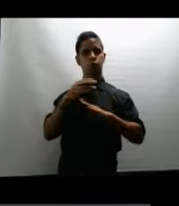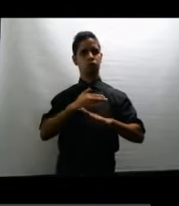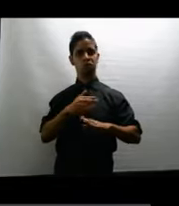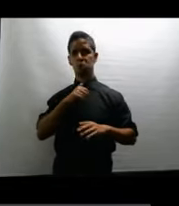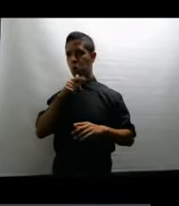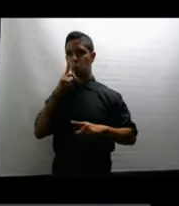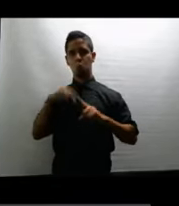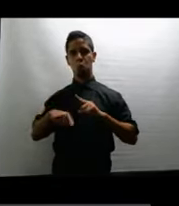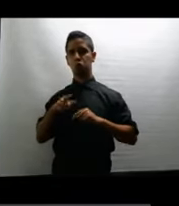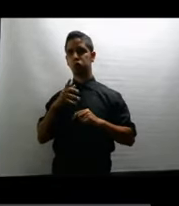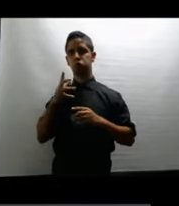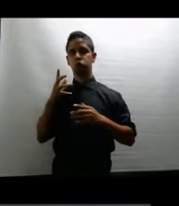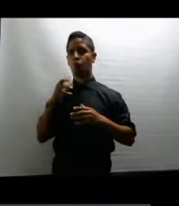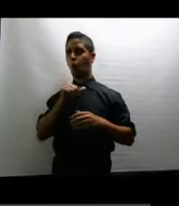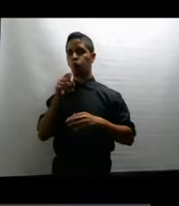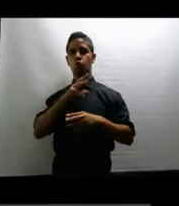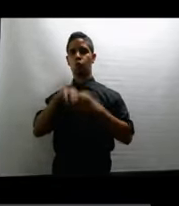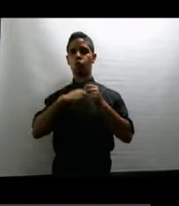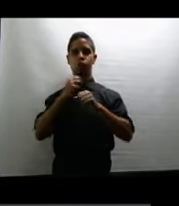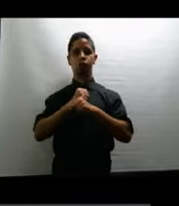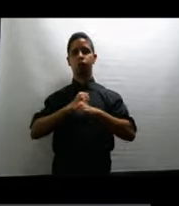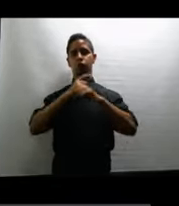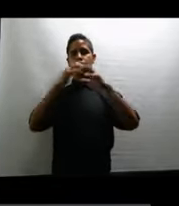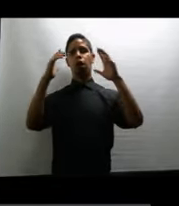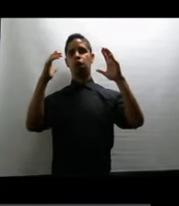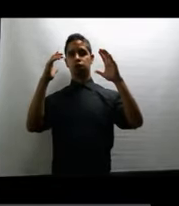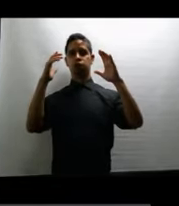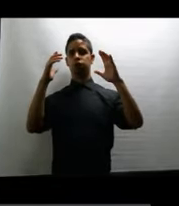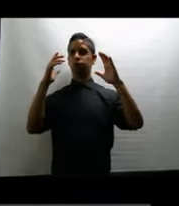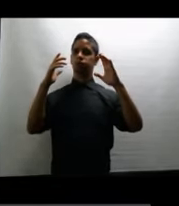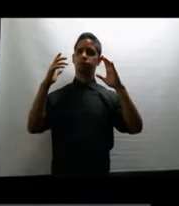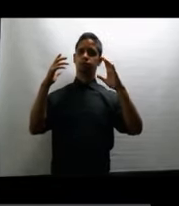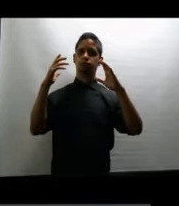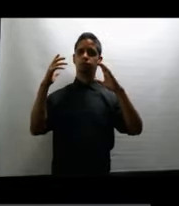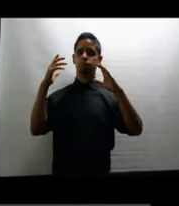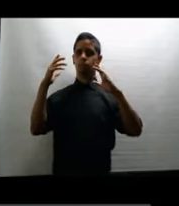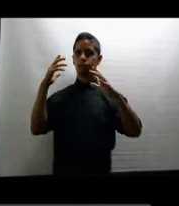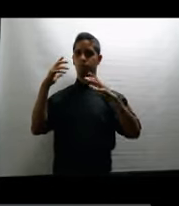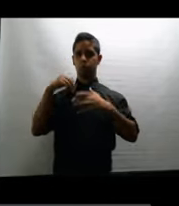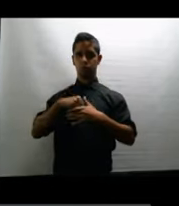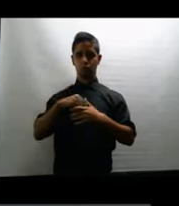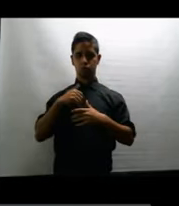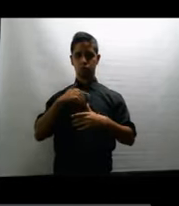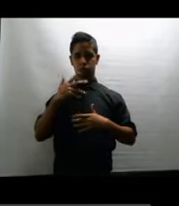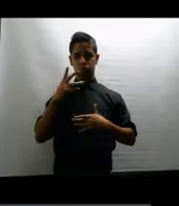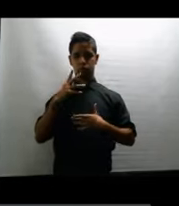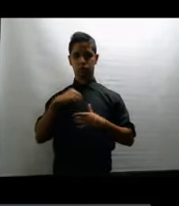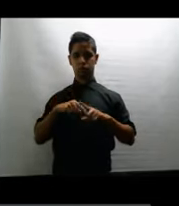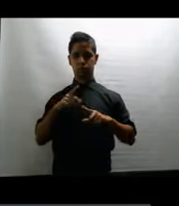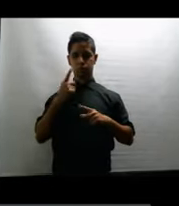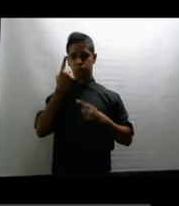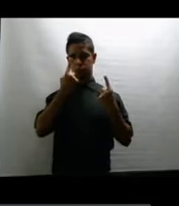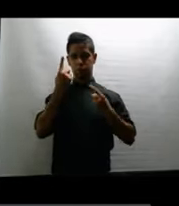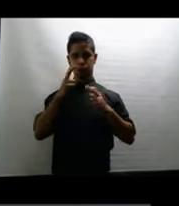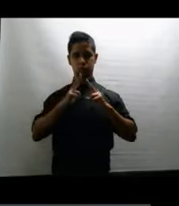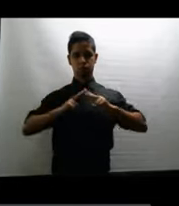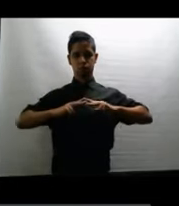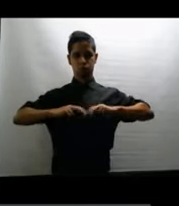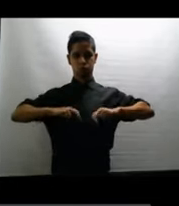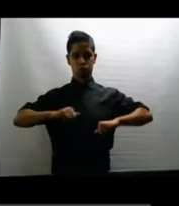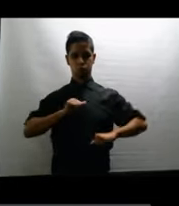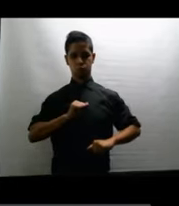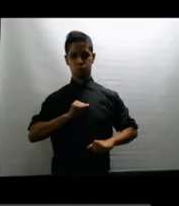yo. De momento Nancy te lleva a un lugar que te mete como a reflexionar sobre, y